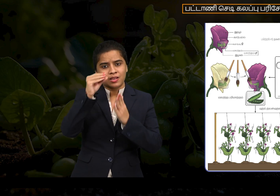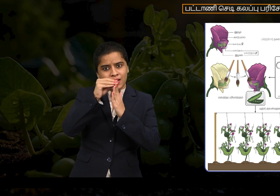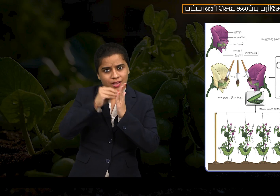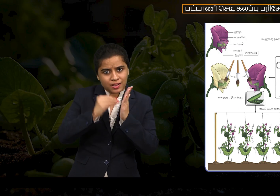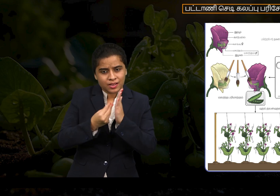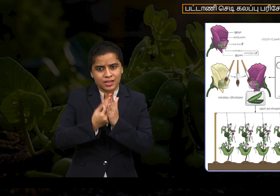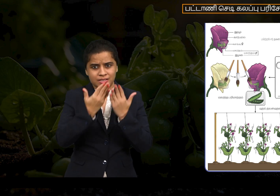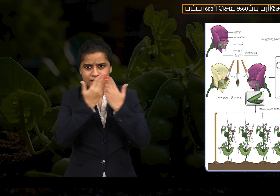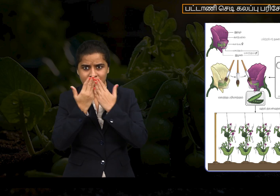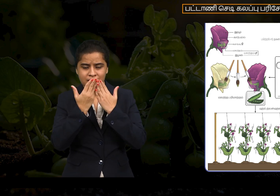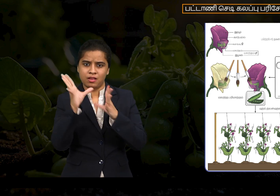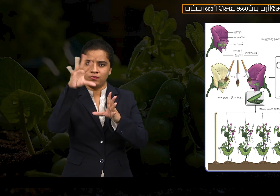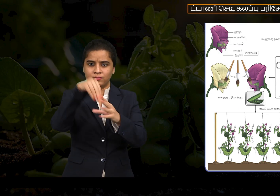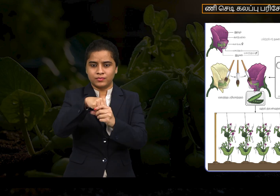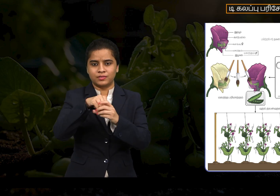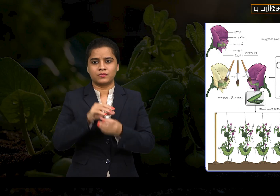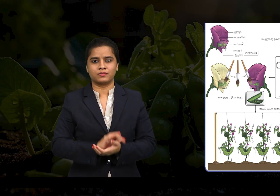அவர் கவனித்தார்.